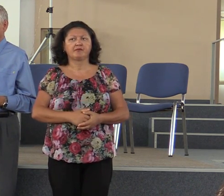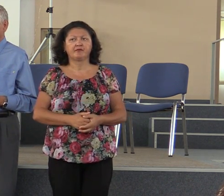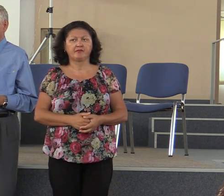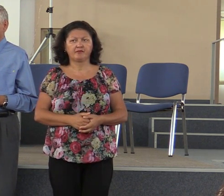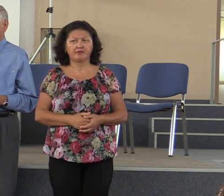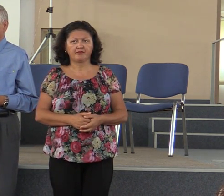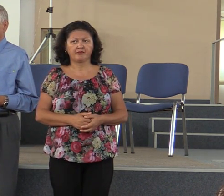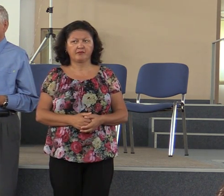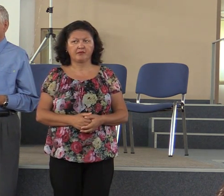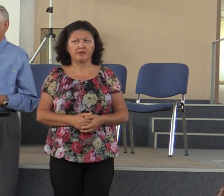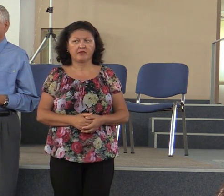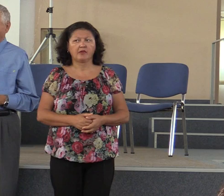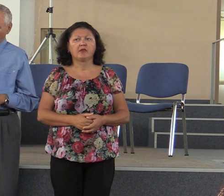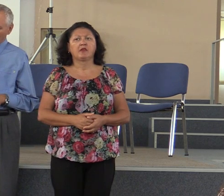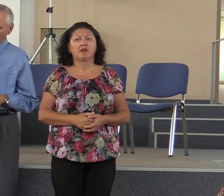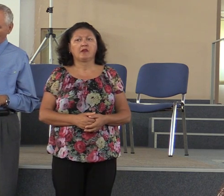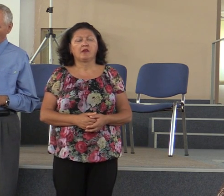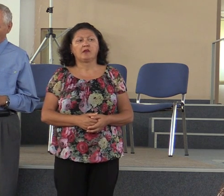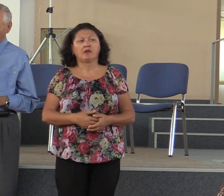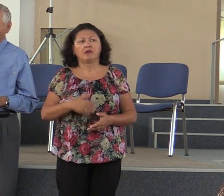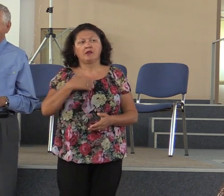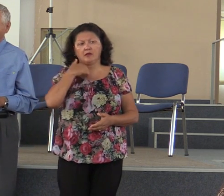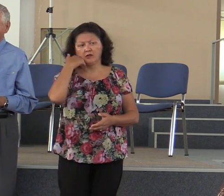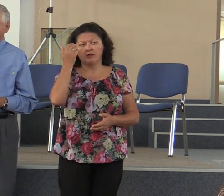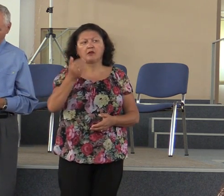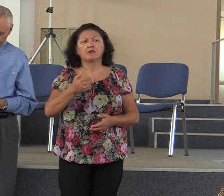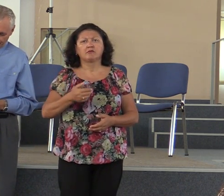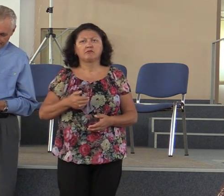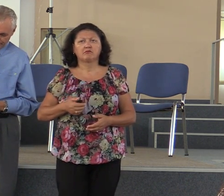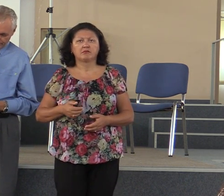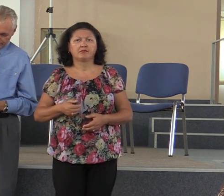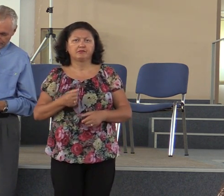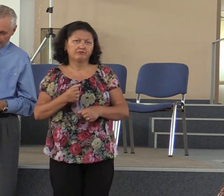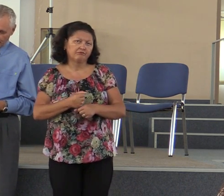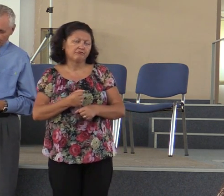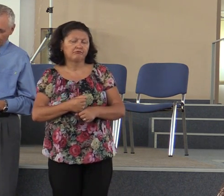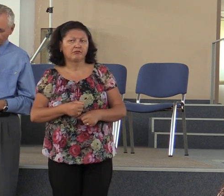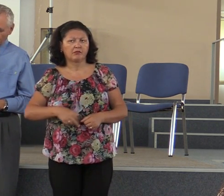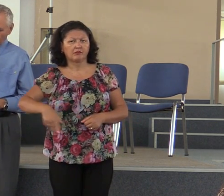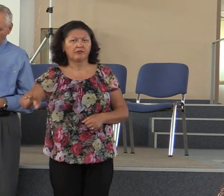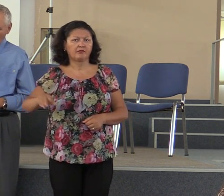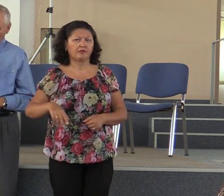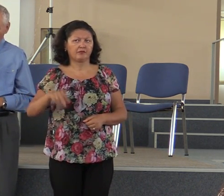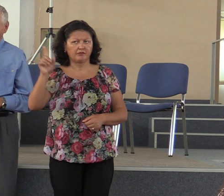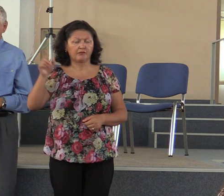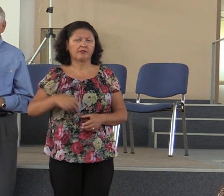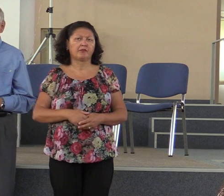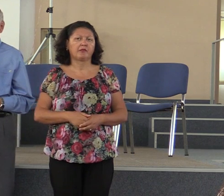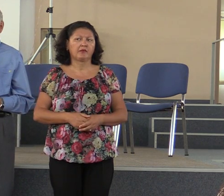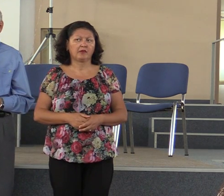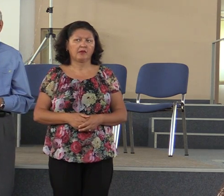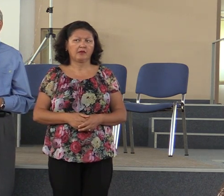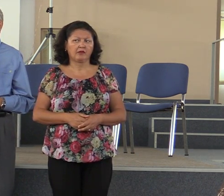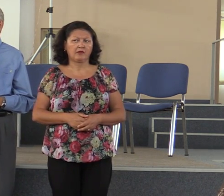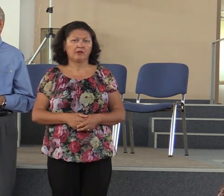there. Și când ucenicii au plecat de acolo, they were ordinary men and women. Ei la început